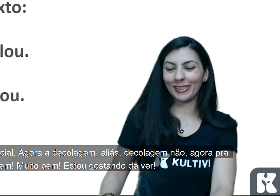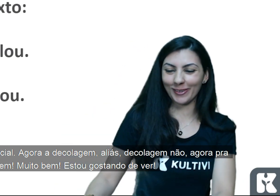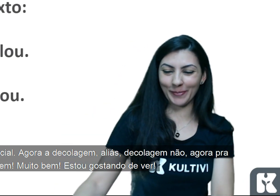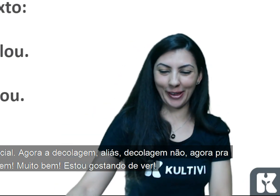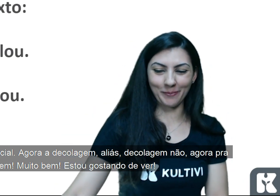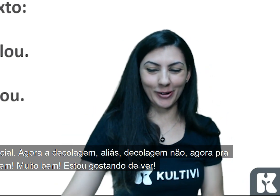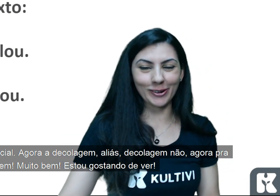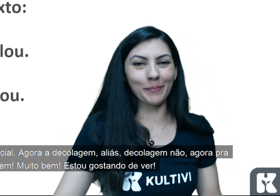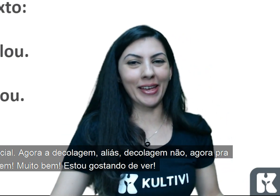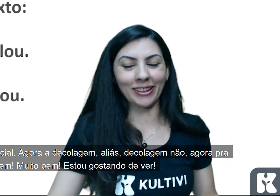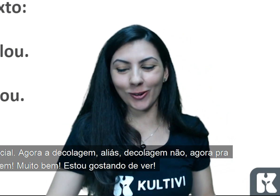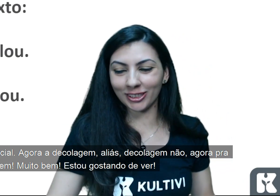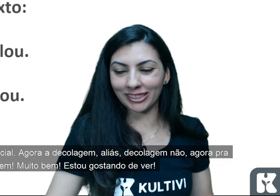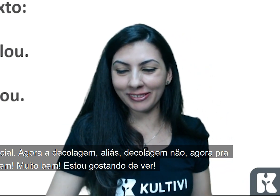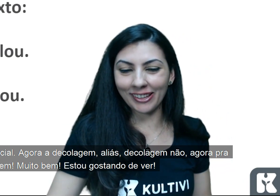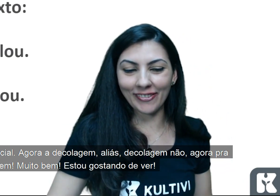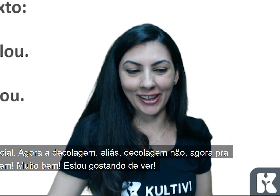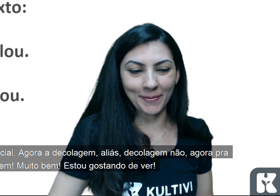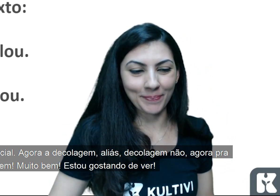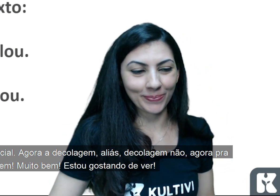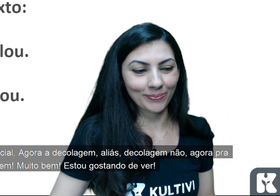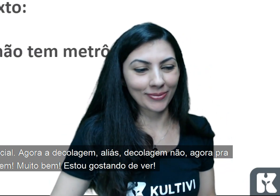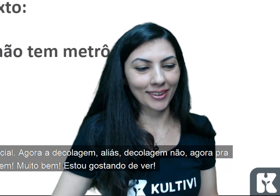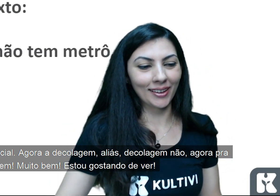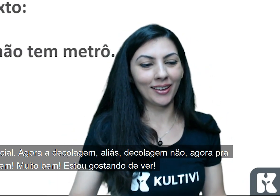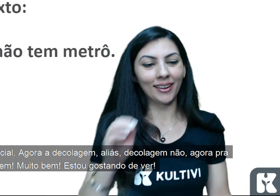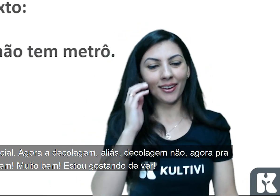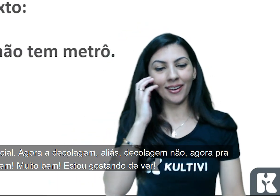Muito bem. Muito bem. Estou gostando de ver.